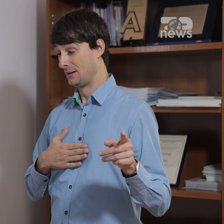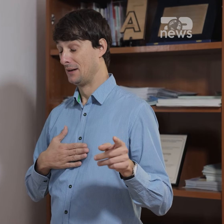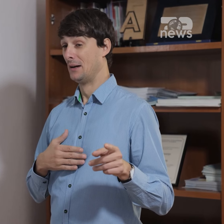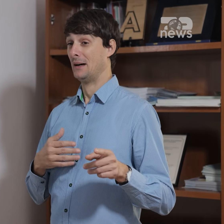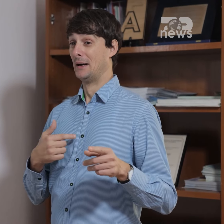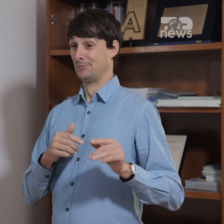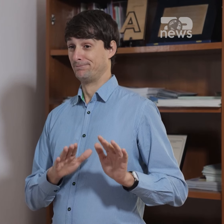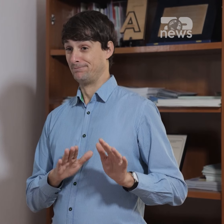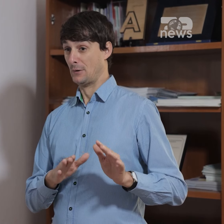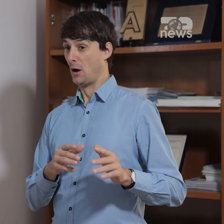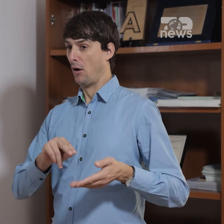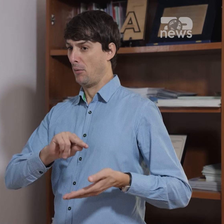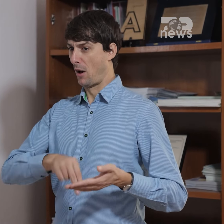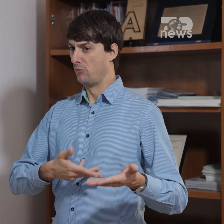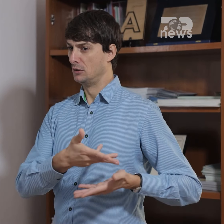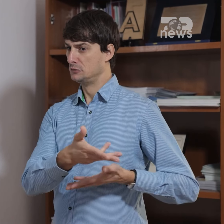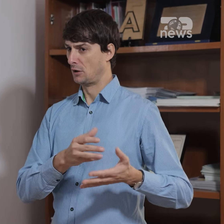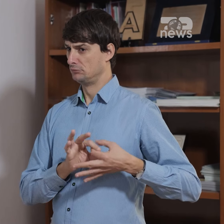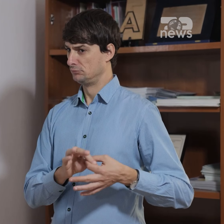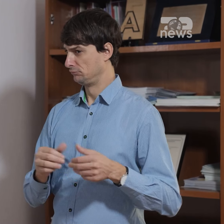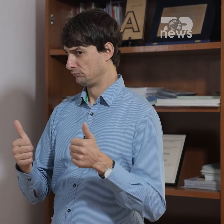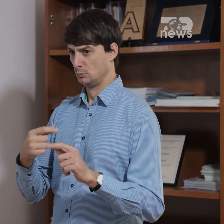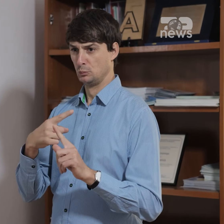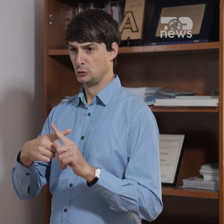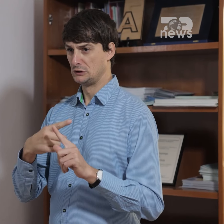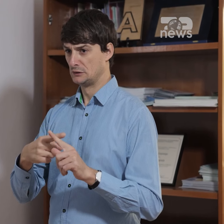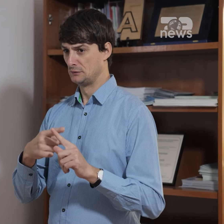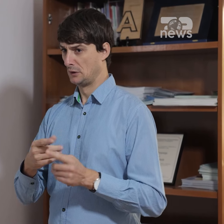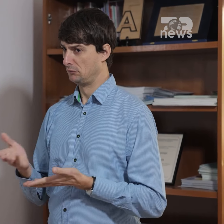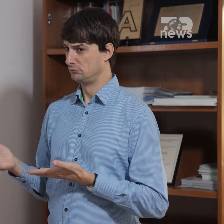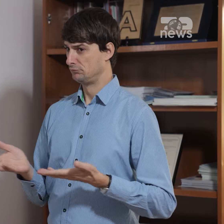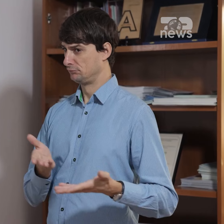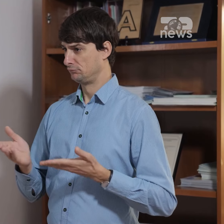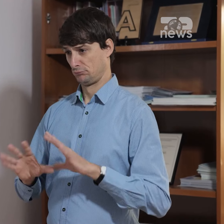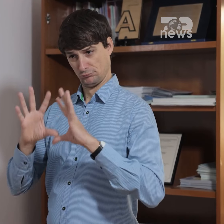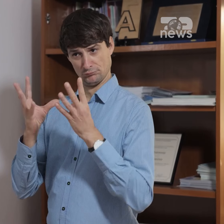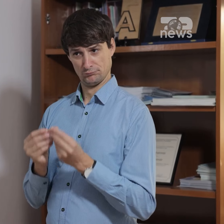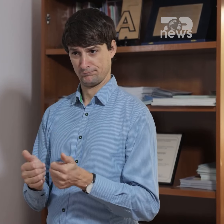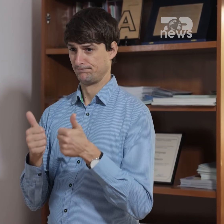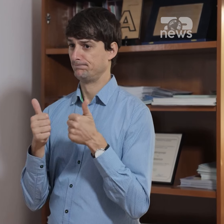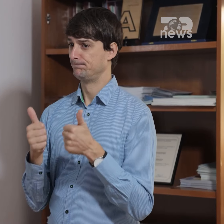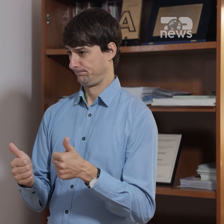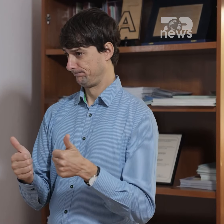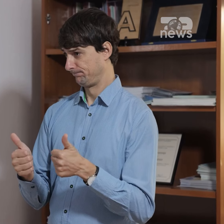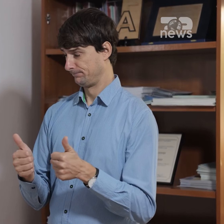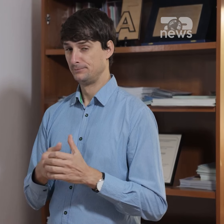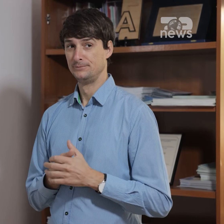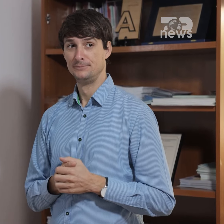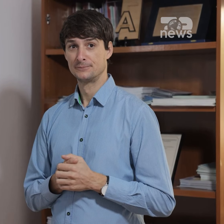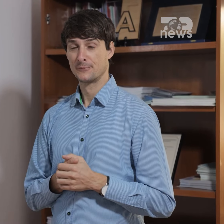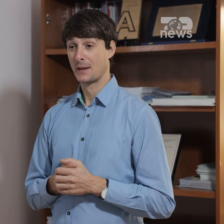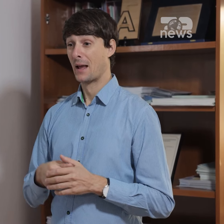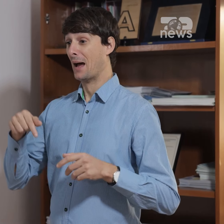tek bashkia, por mungesa e interpretëve ka bërë deri diku pak të vështirë ofrimin e shërbimeve. Sigurisht interpretët që